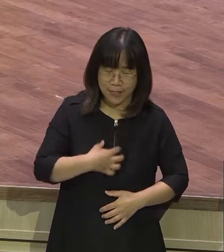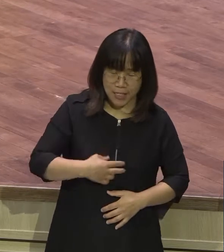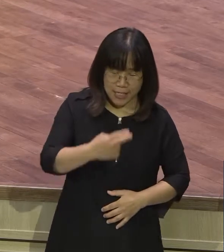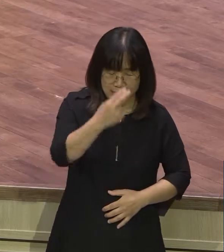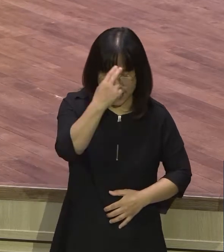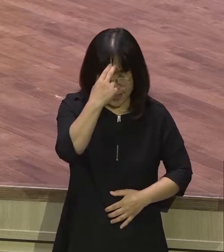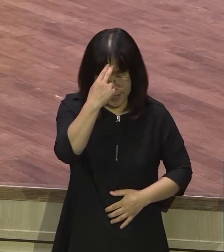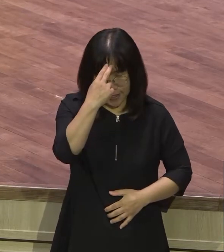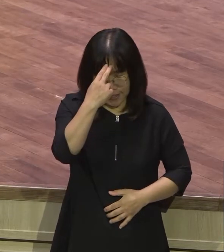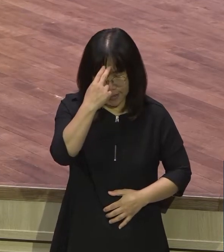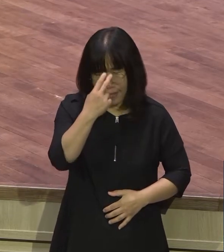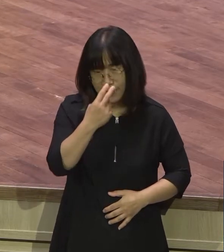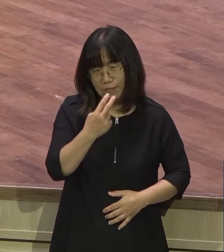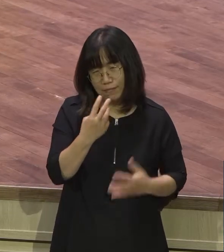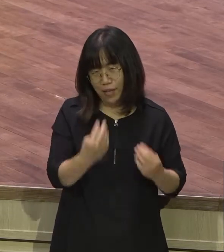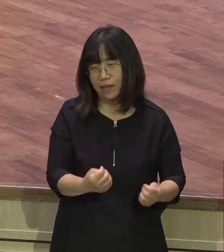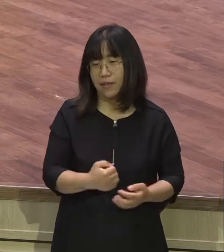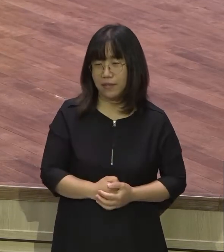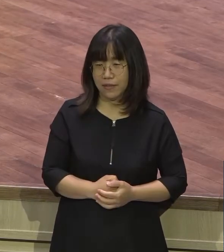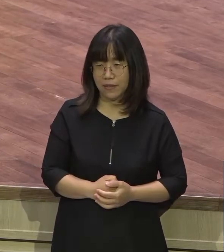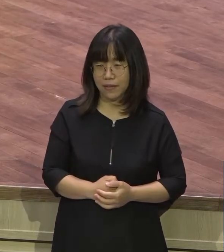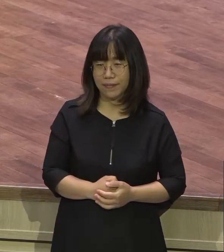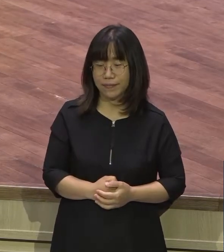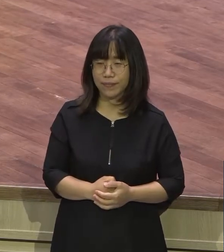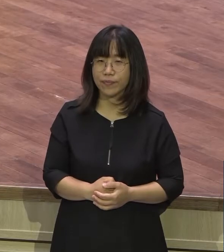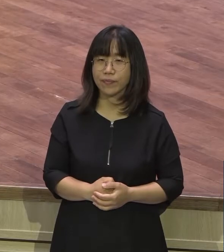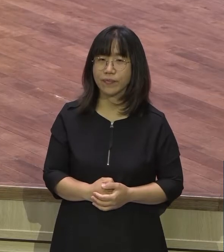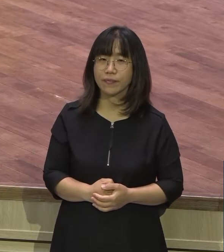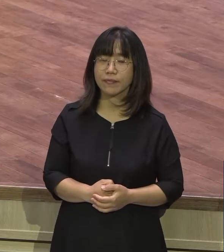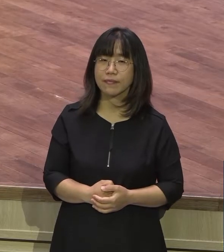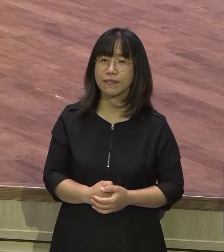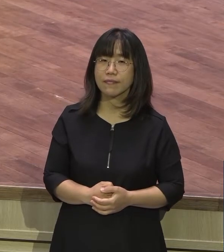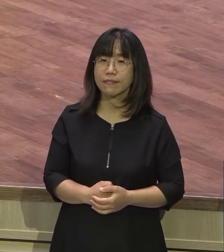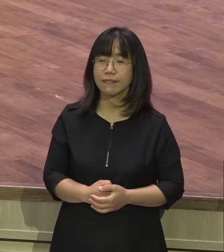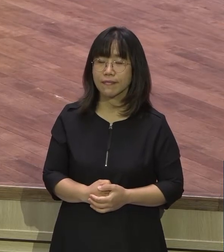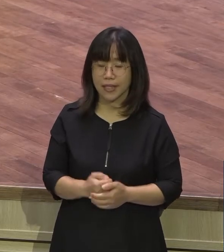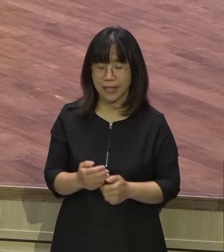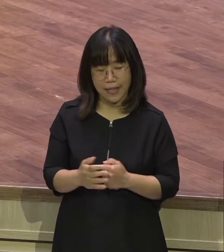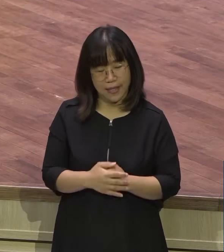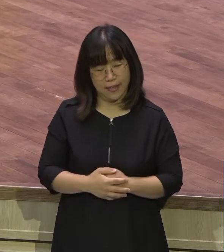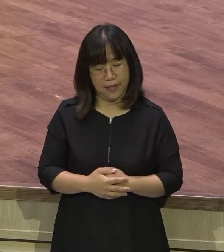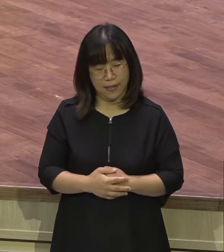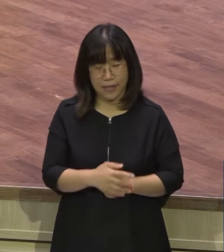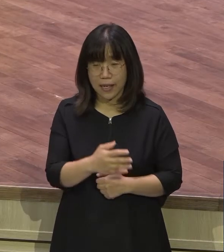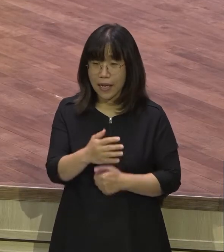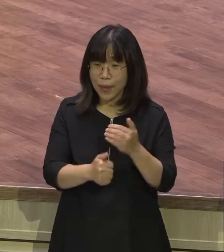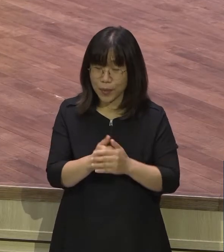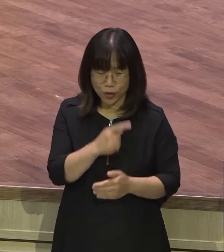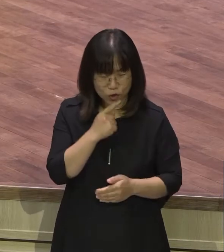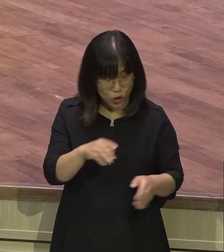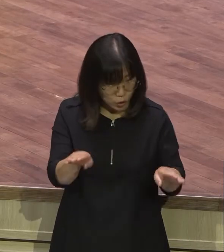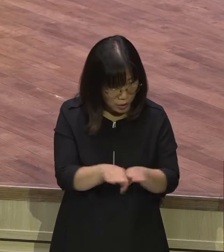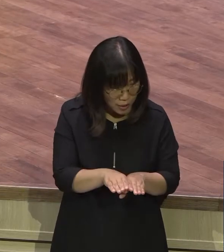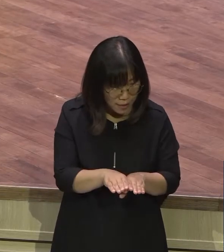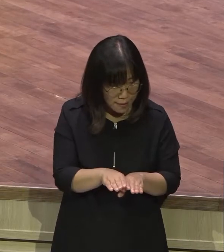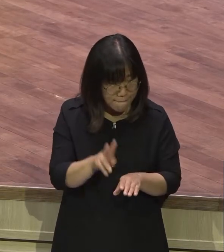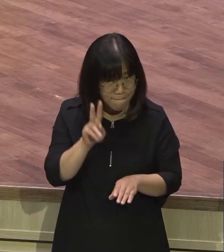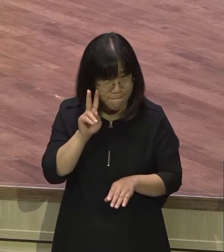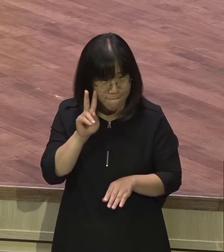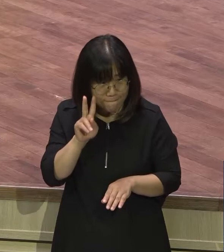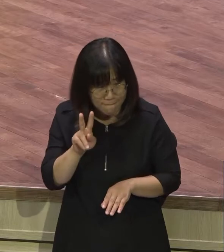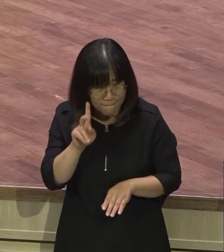피튀기 하는 불신자하고 거의 누가 봐도. 그러니까 하나님이 주일 예배 데려가서 조금